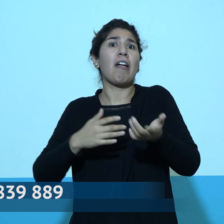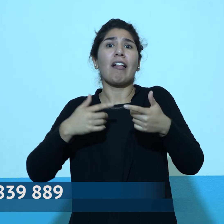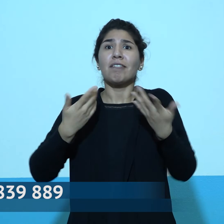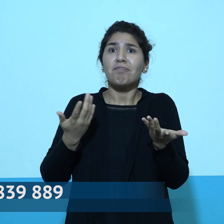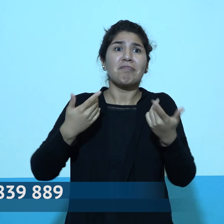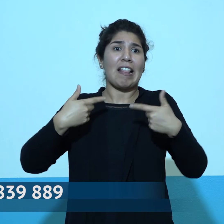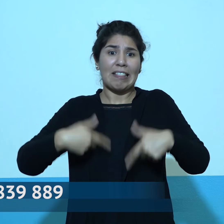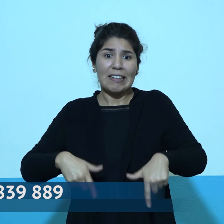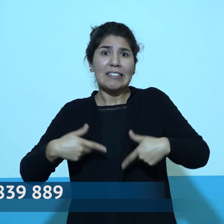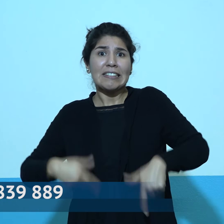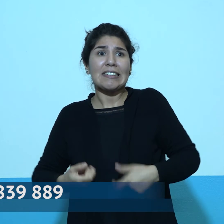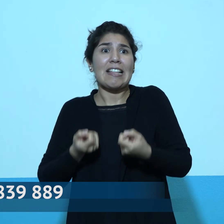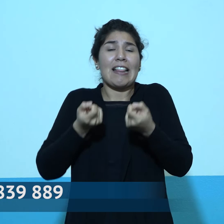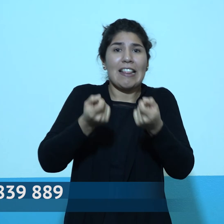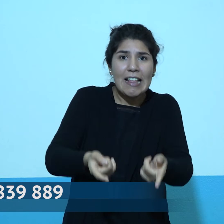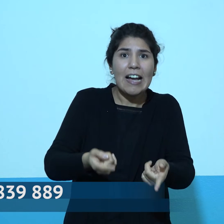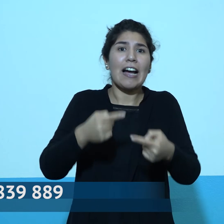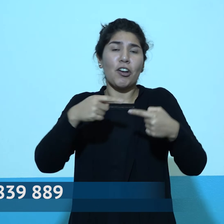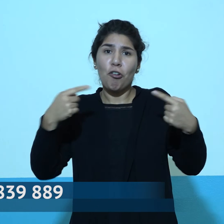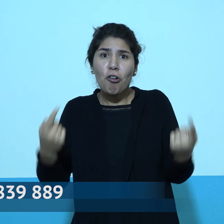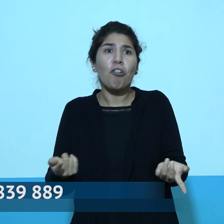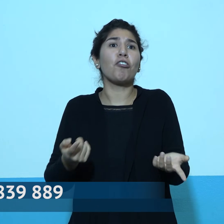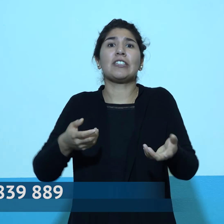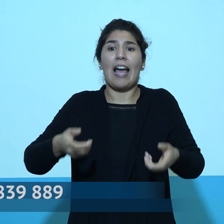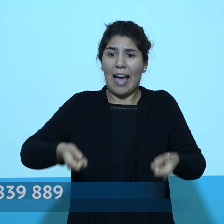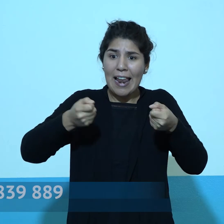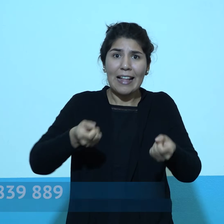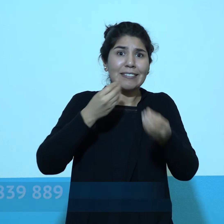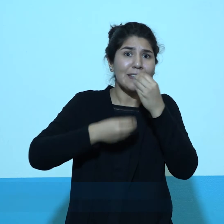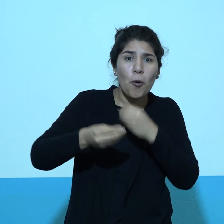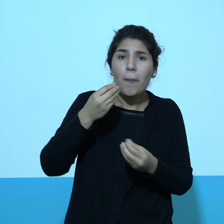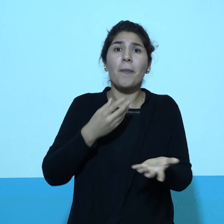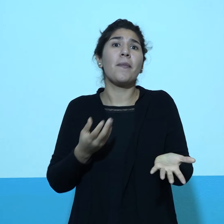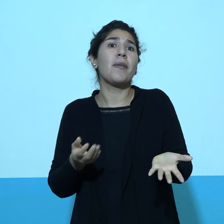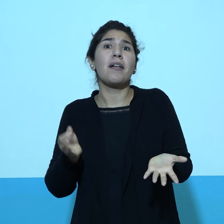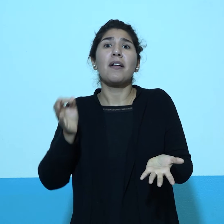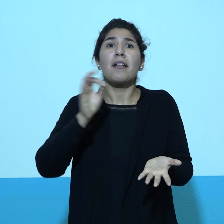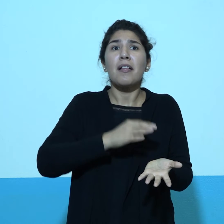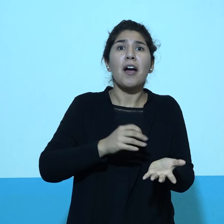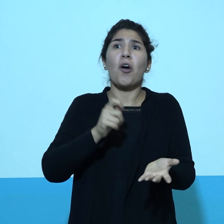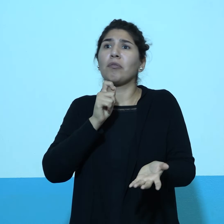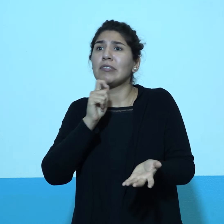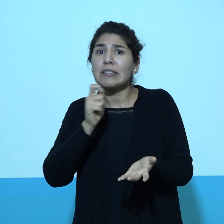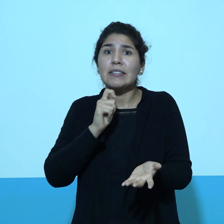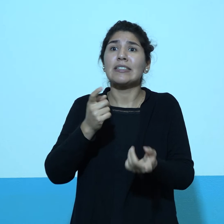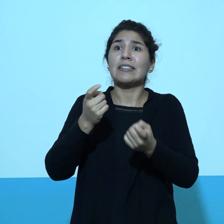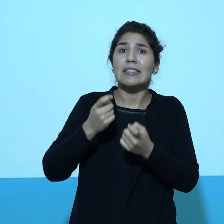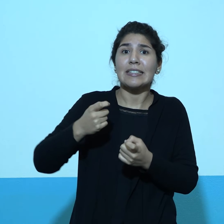distintas prestaciones que está ofreciendo la intendencia como canastas o quizás entrevistas con